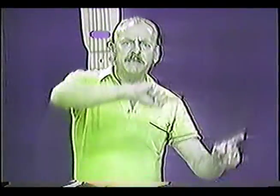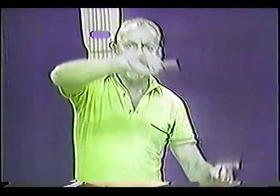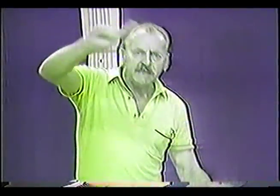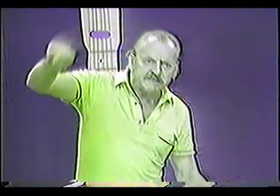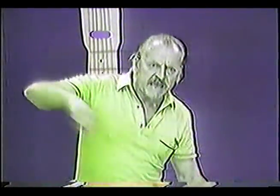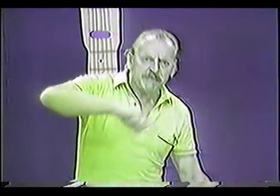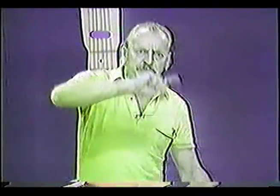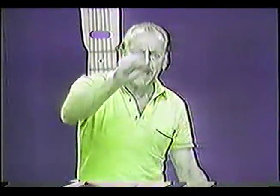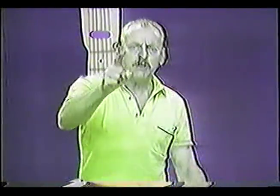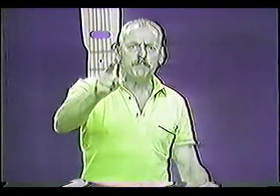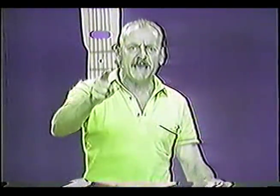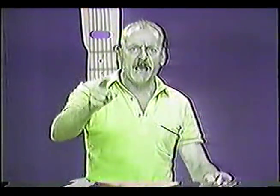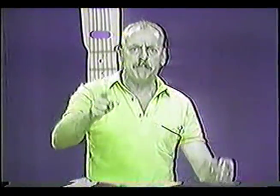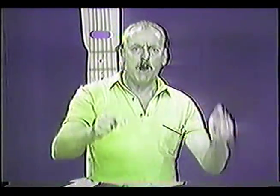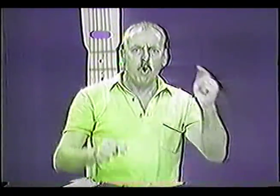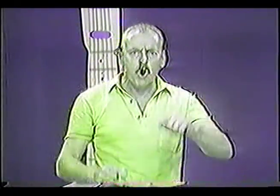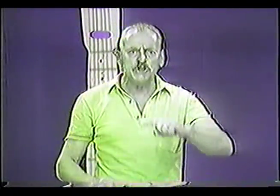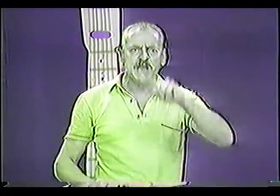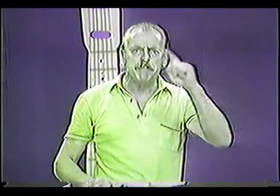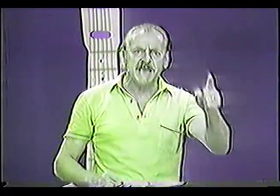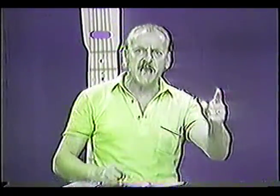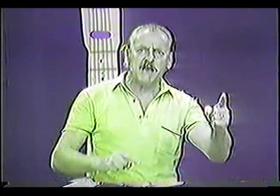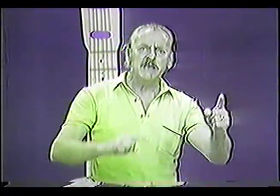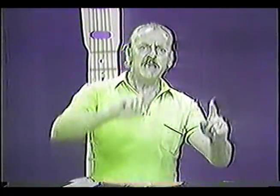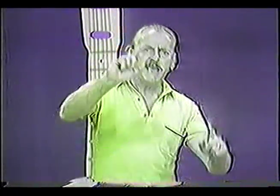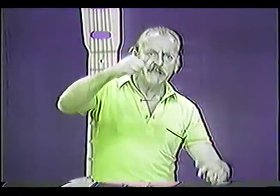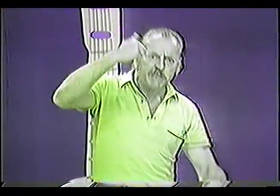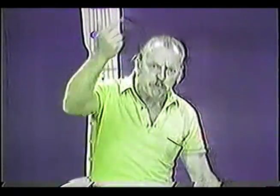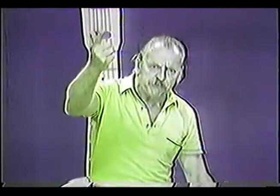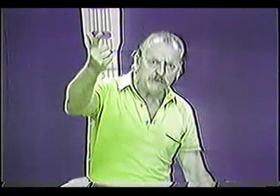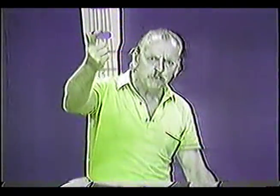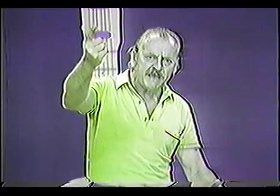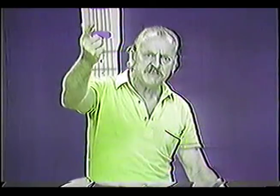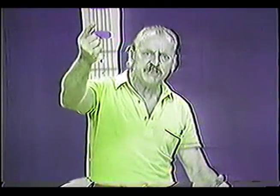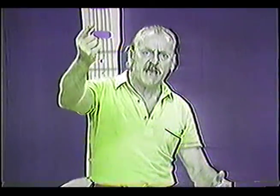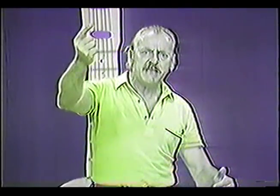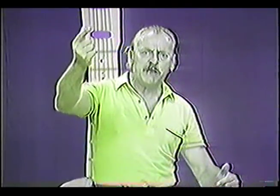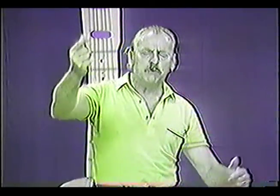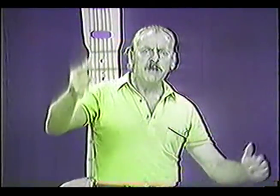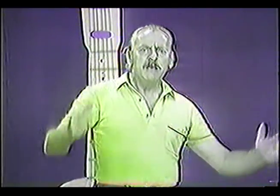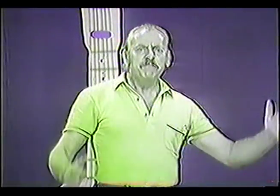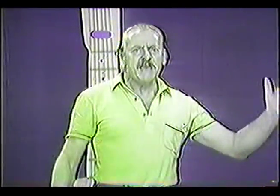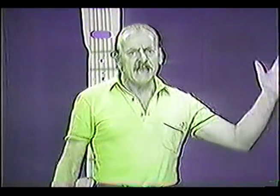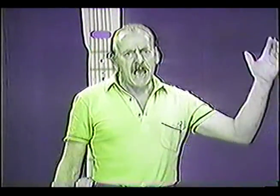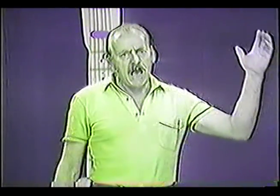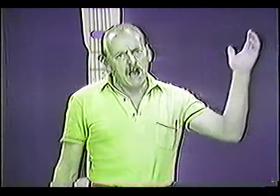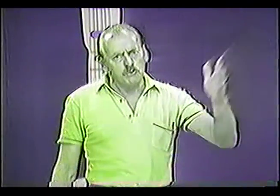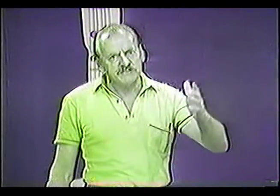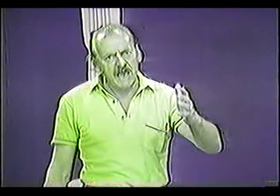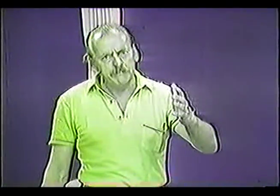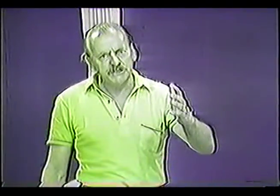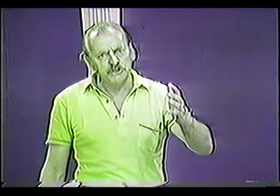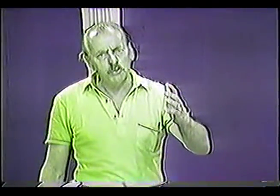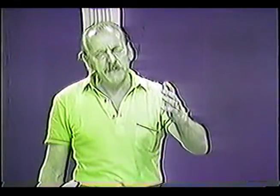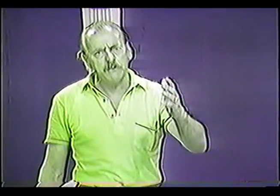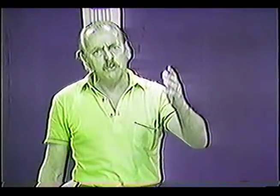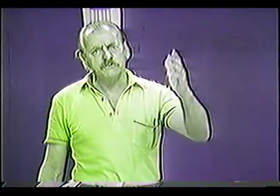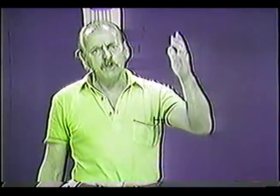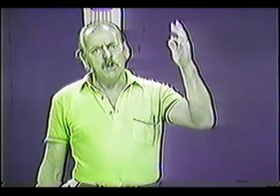quem quiser ver em Uberaba, hoje, amanhã e até o fim do mês de janeiro, verá aos sábados e domingos